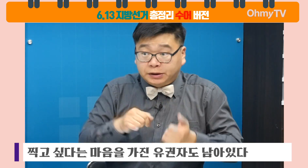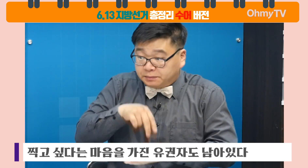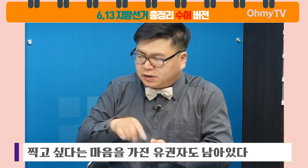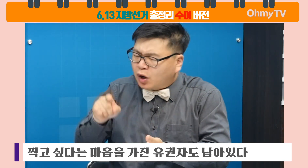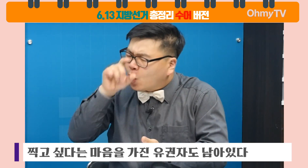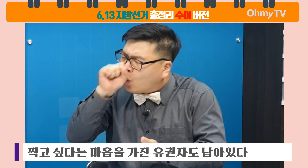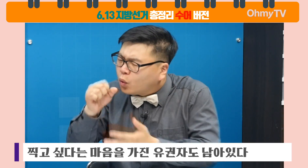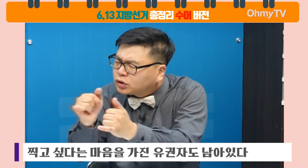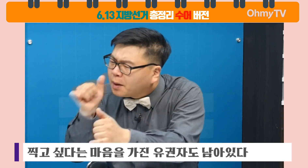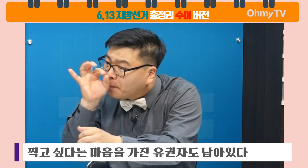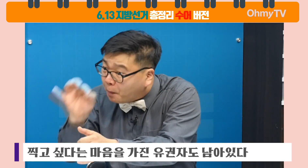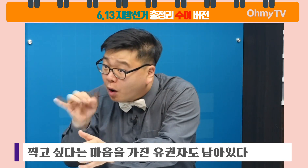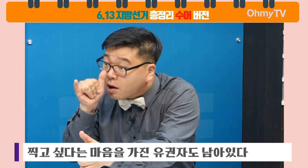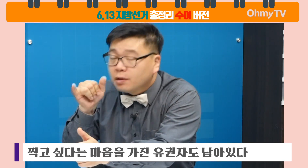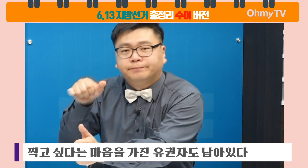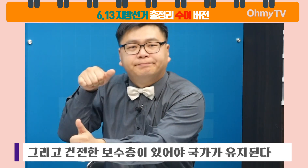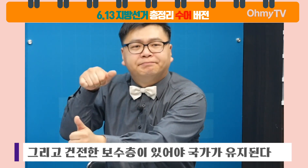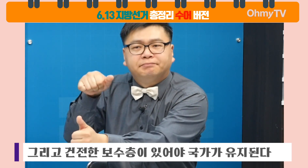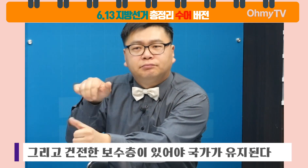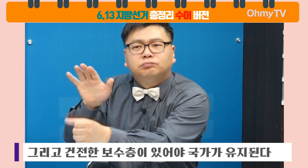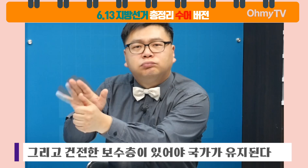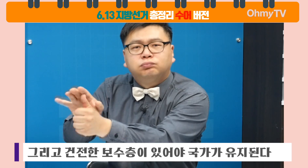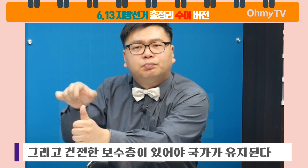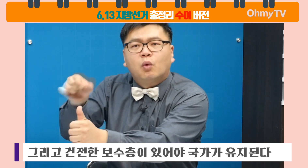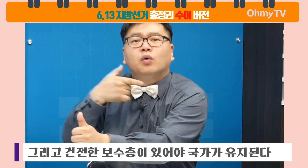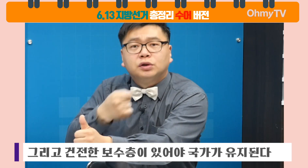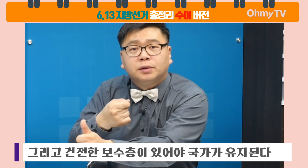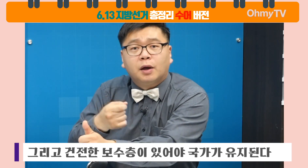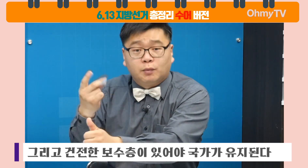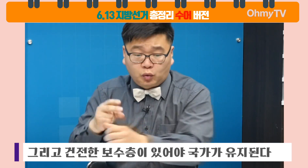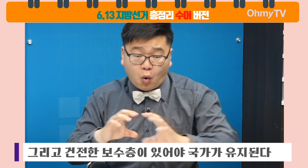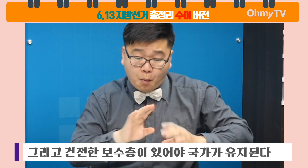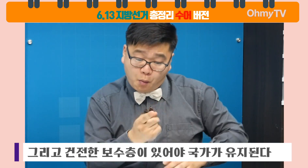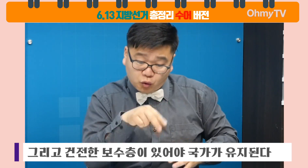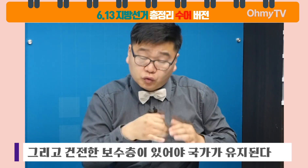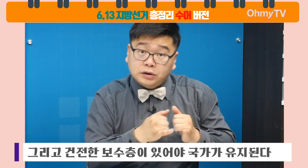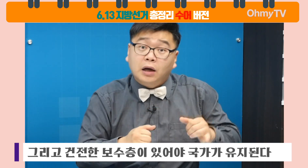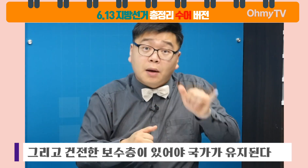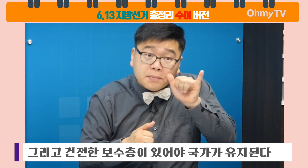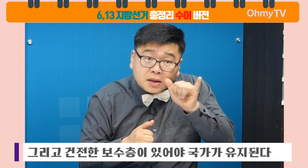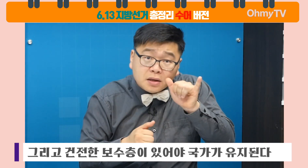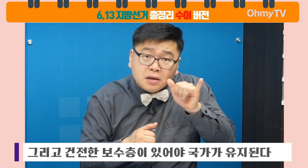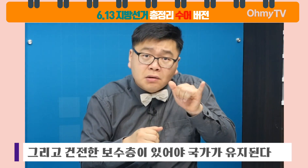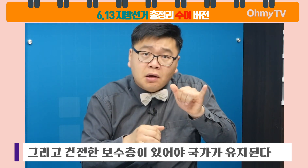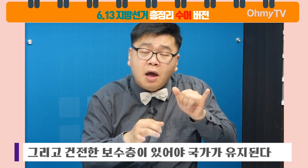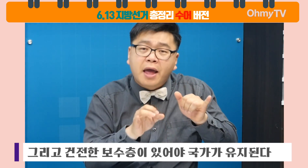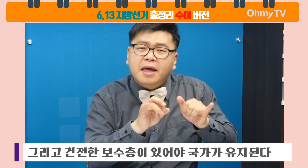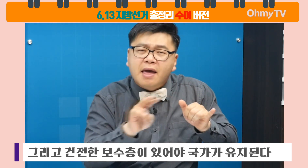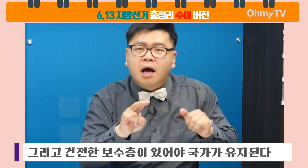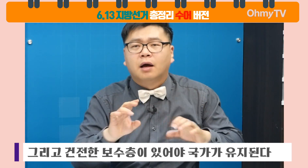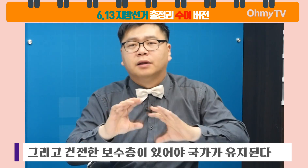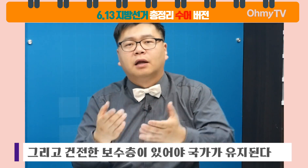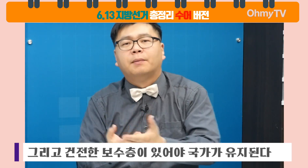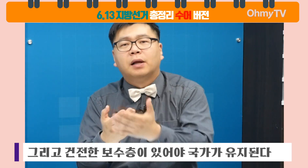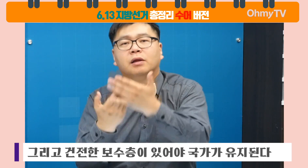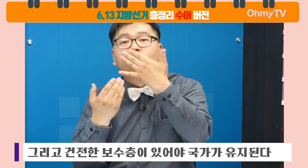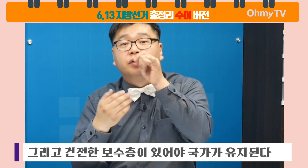분들도 남아 계시기 때문에 그리고 건전하게 그분들이 또 계셔야 국가가 잘 운영되는 것이기 때문에 이건 지켜봐야 될 것 같고요.